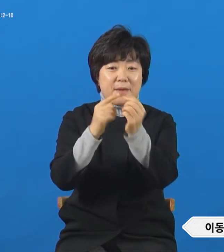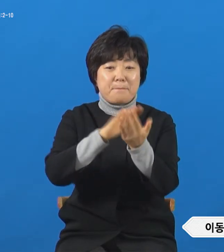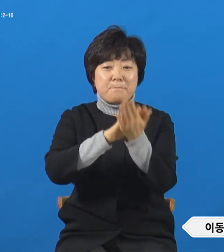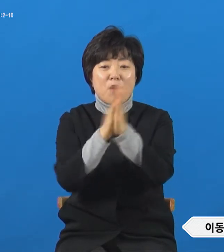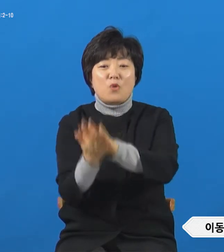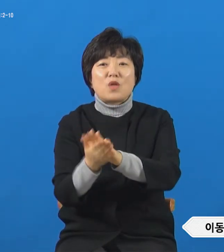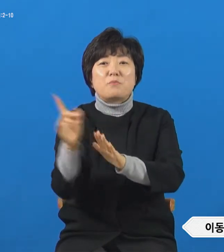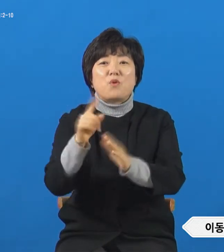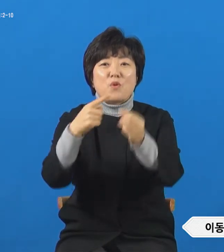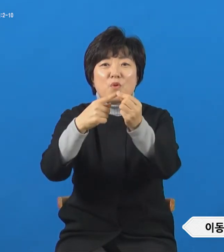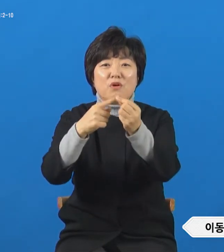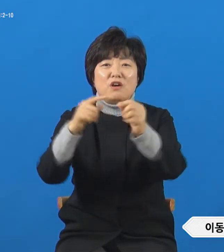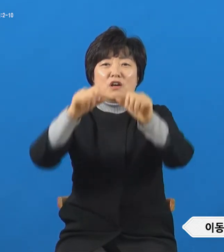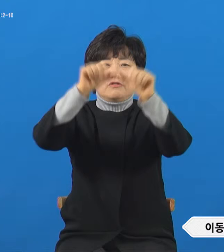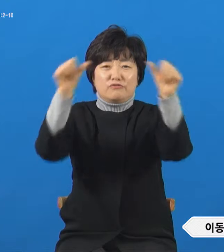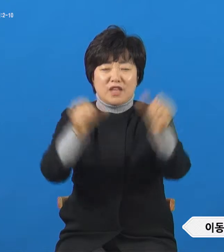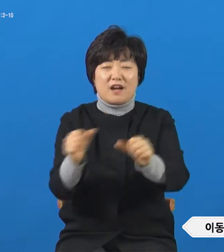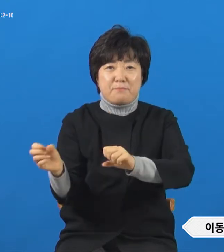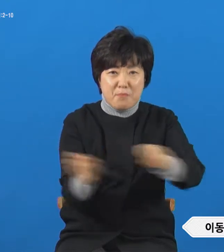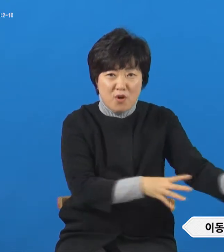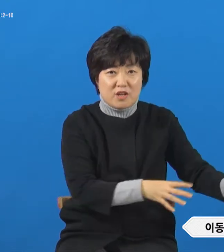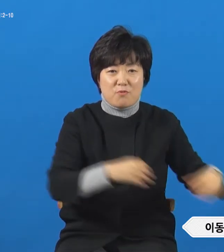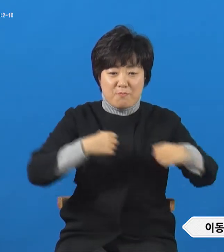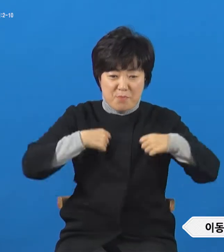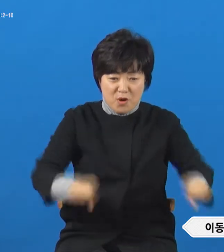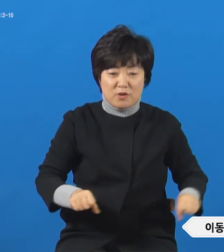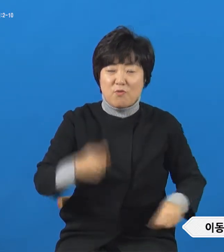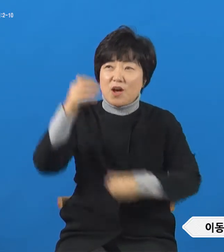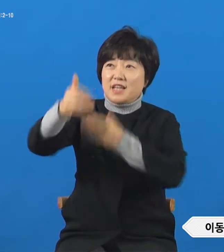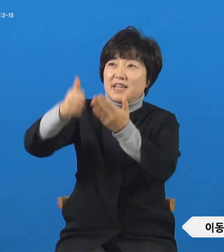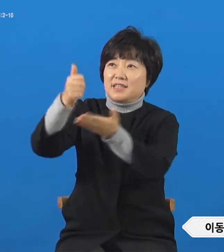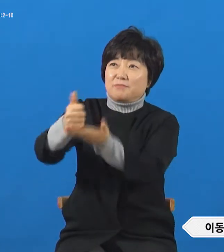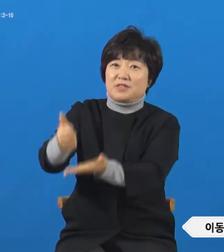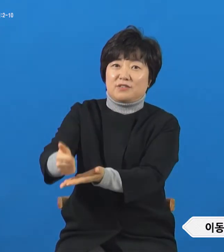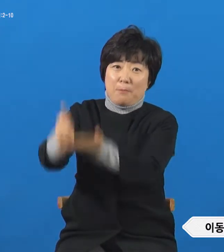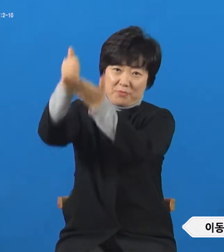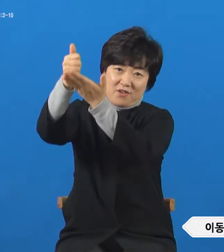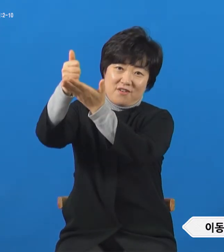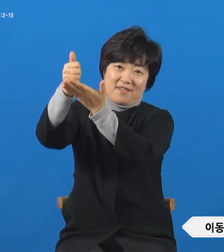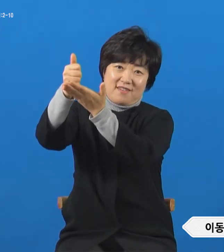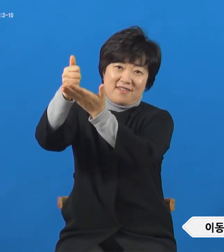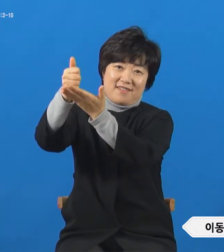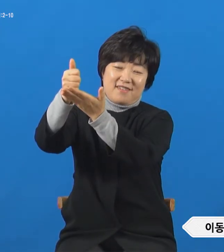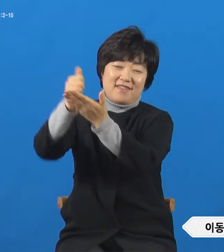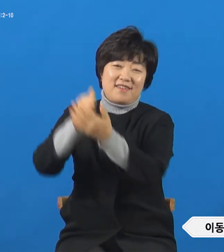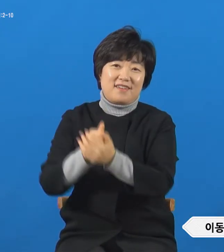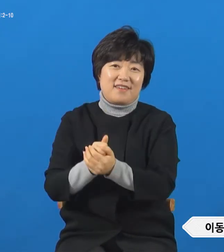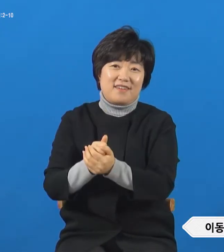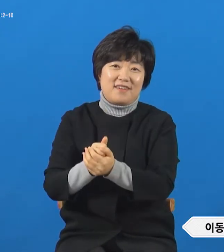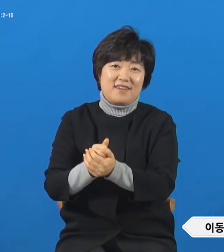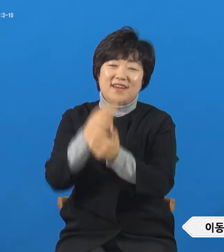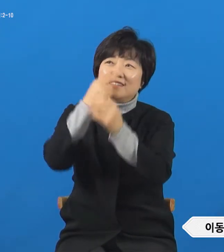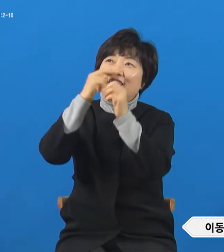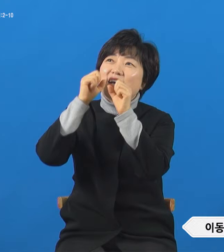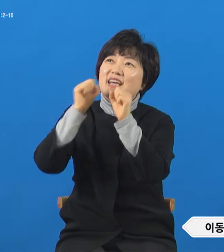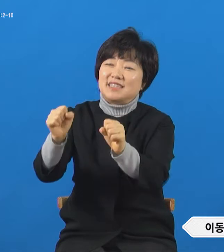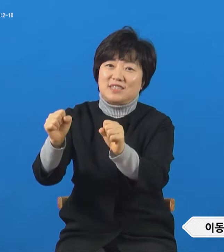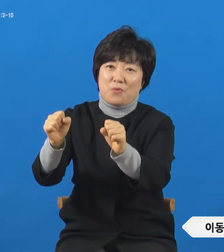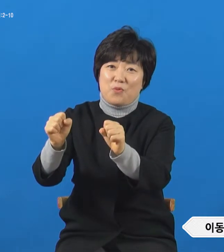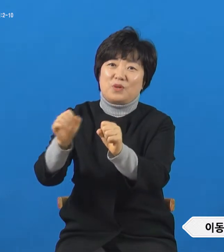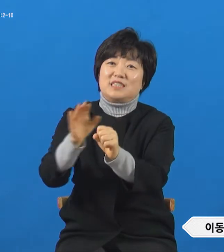변혁은 우리가 우상을 포기하고 하나님을 섬기게 된다는 사실입니다. 어떤 하나님?